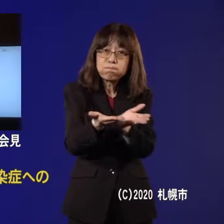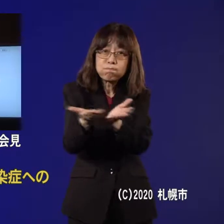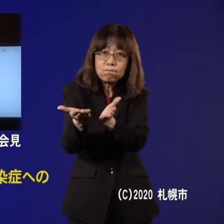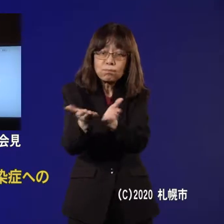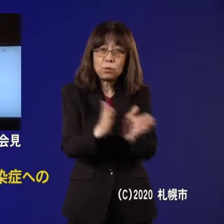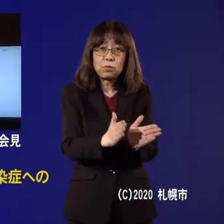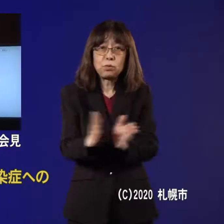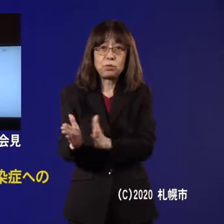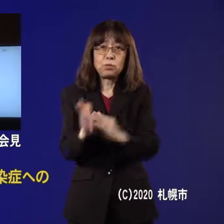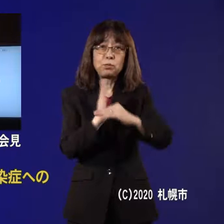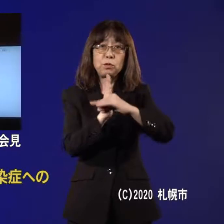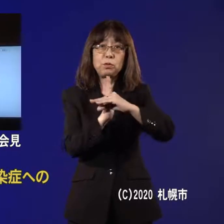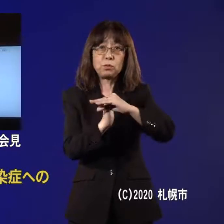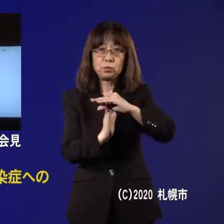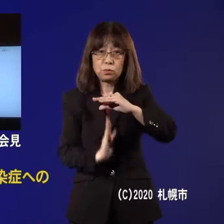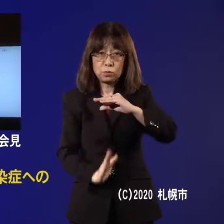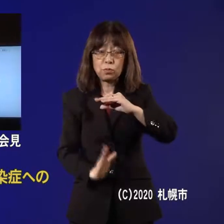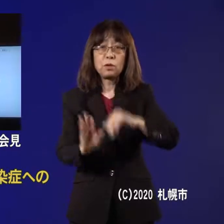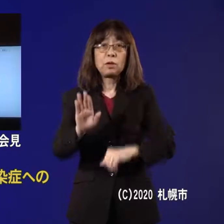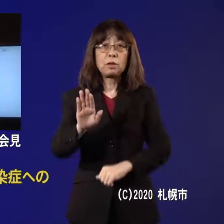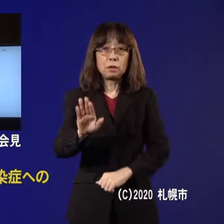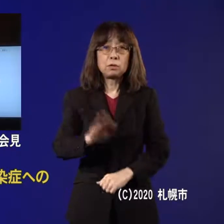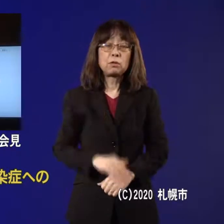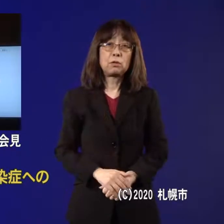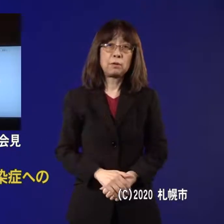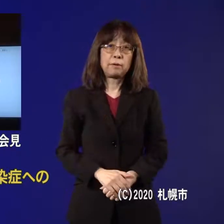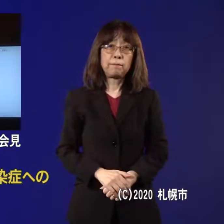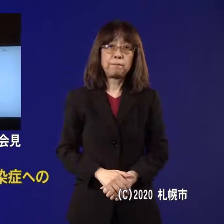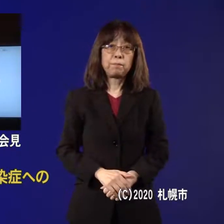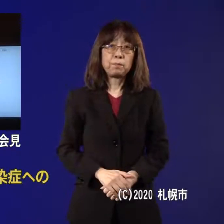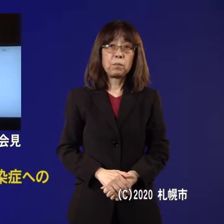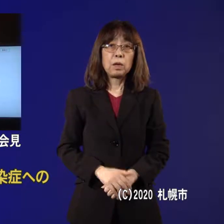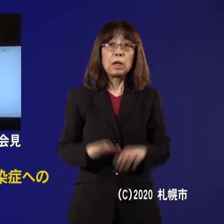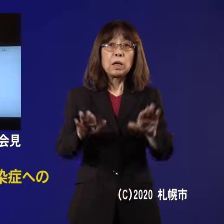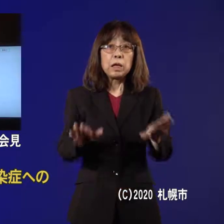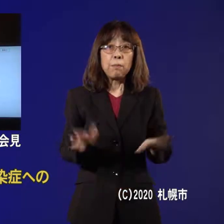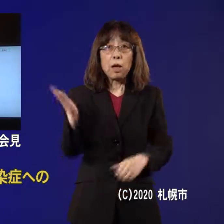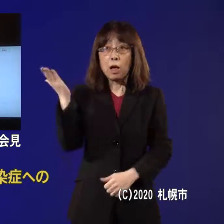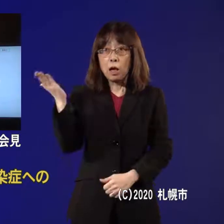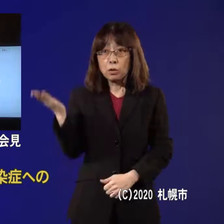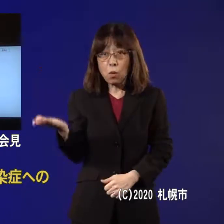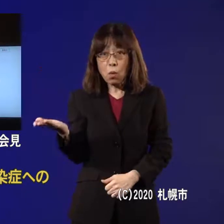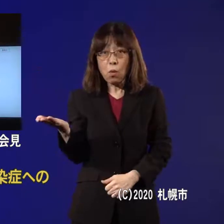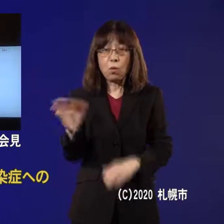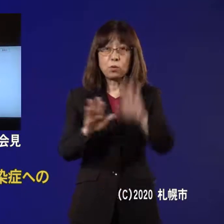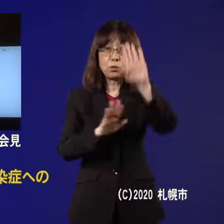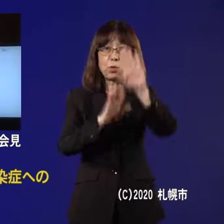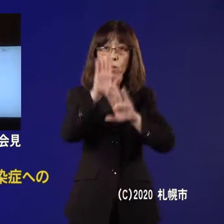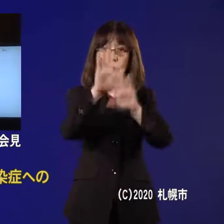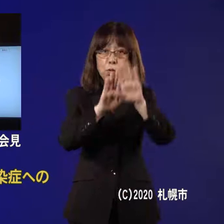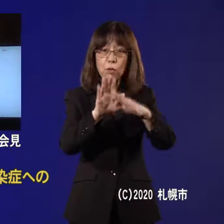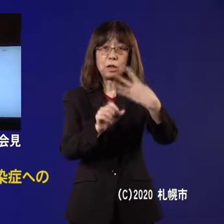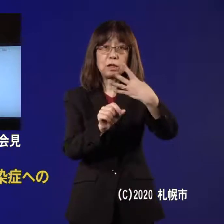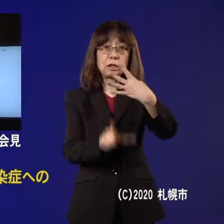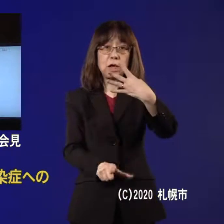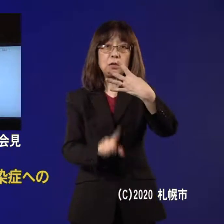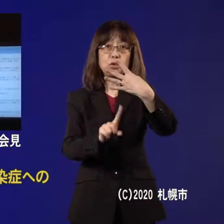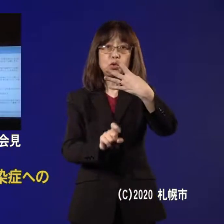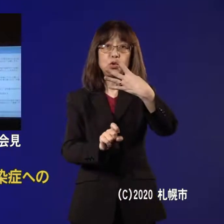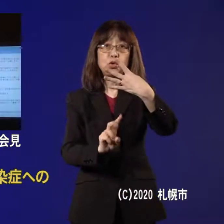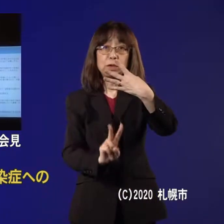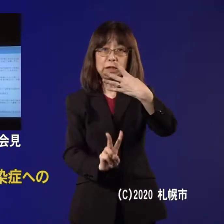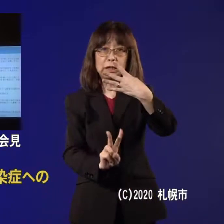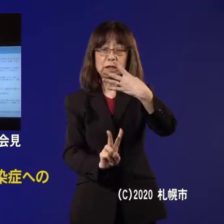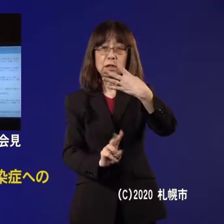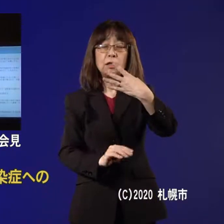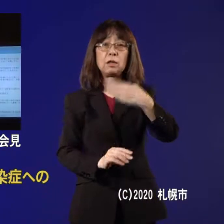ているという状況でございます。こういった状況の中で、12日でありますけれ